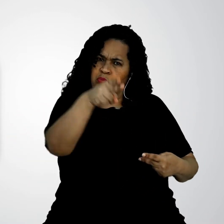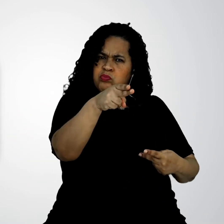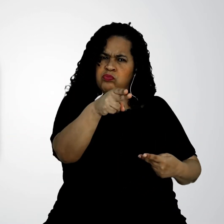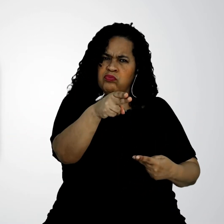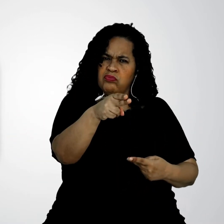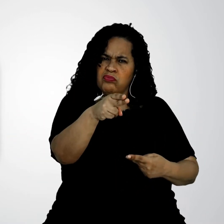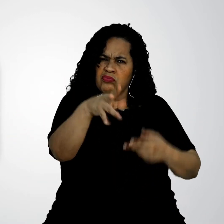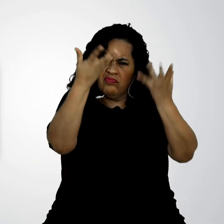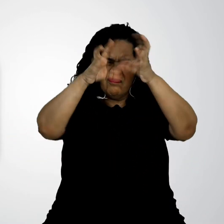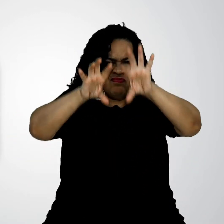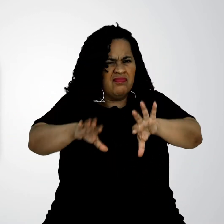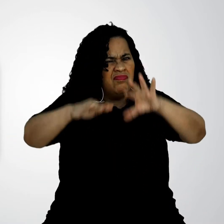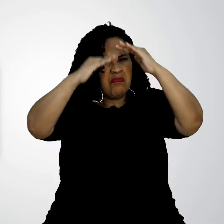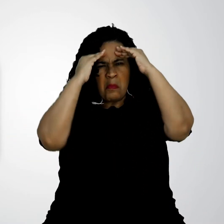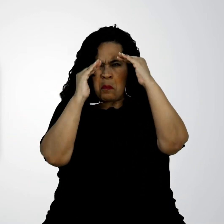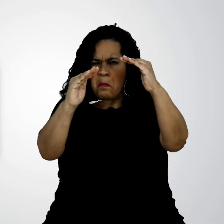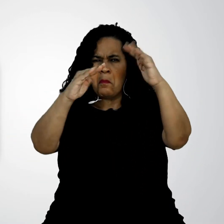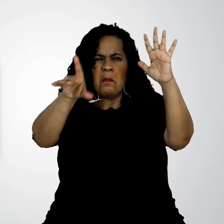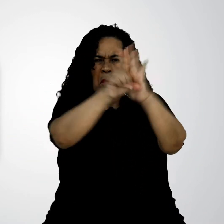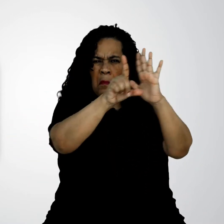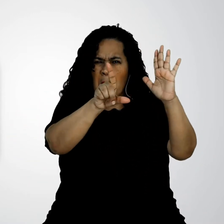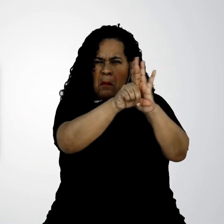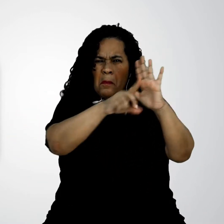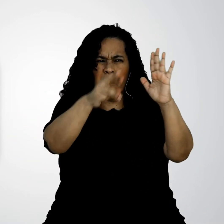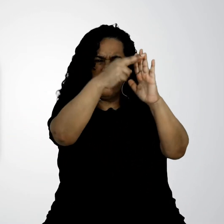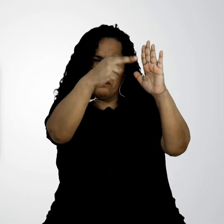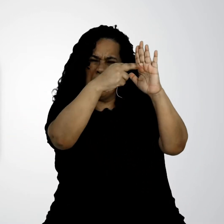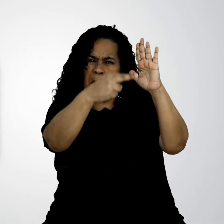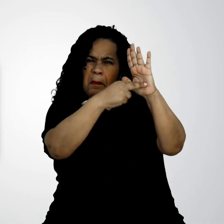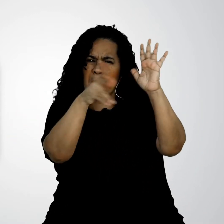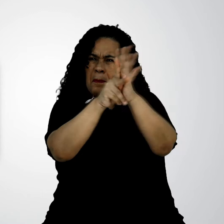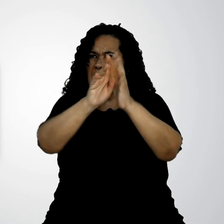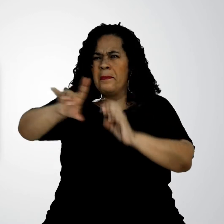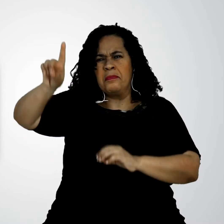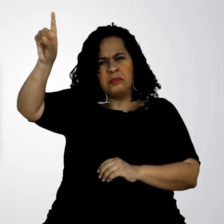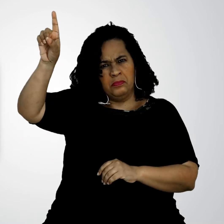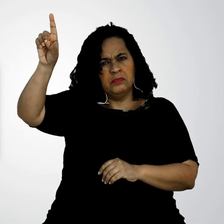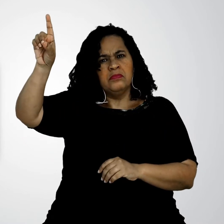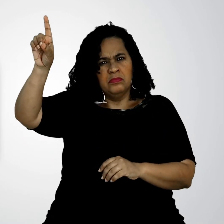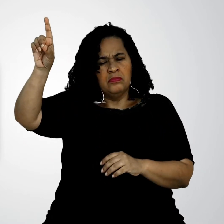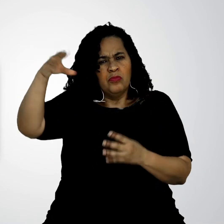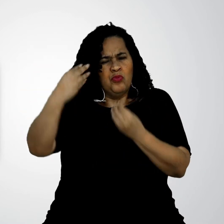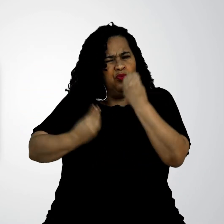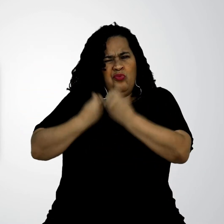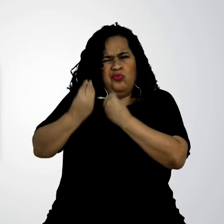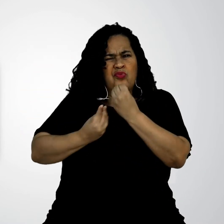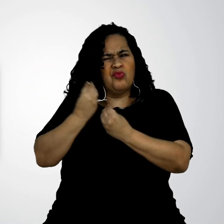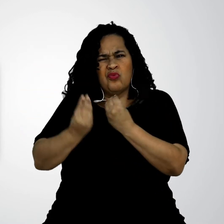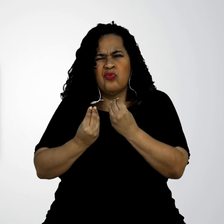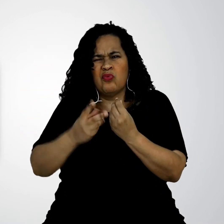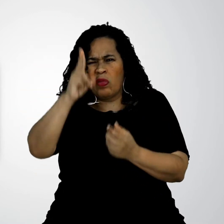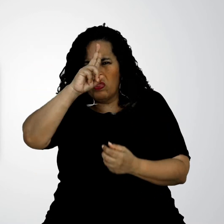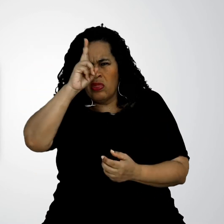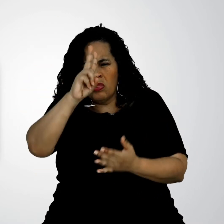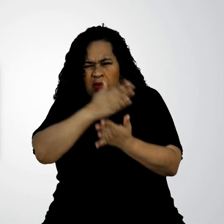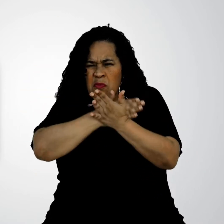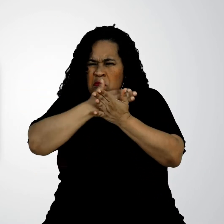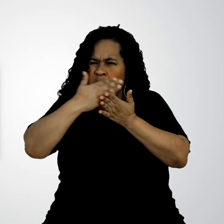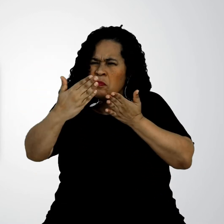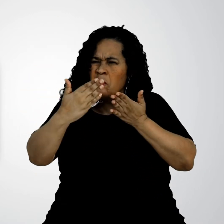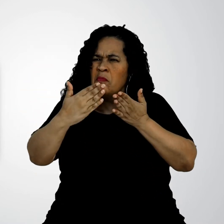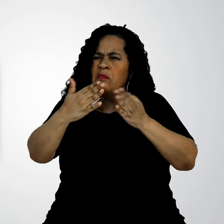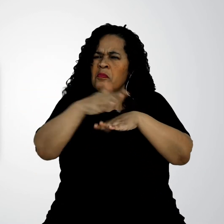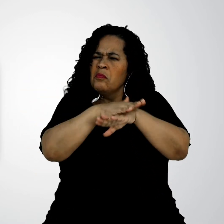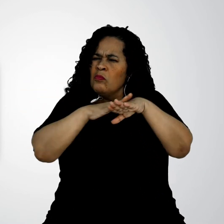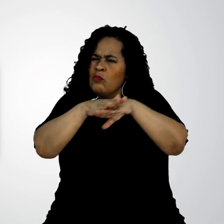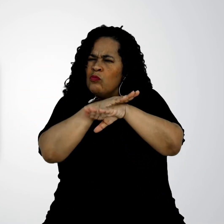e desordens que estão invadindo a sociedade são assustadoras, né? Há pouco a gente estava conversando antes de começar, que Deus ele coloca como